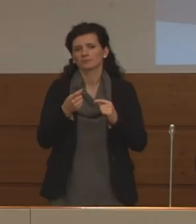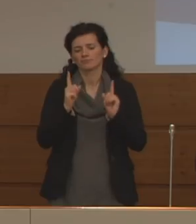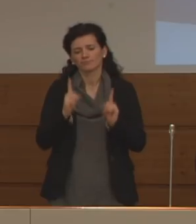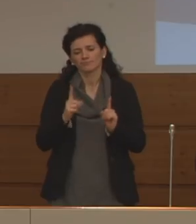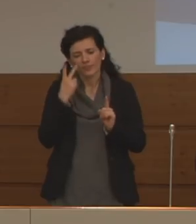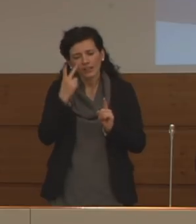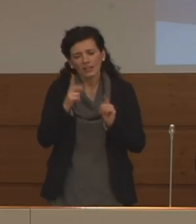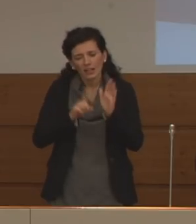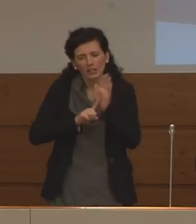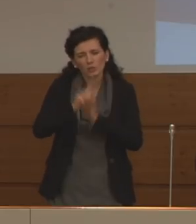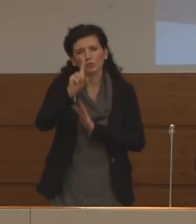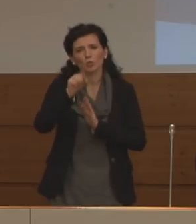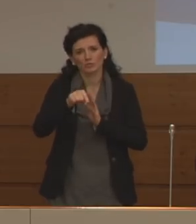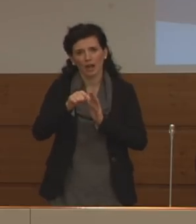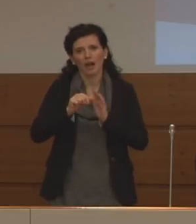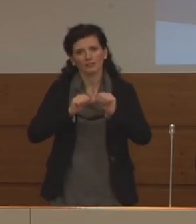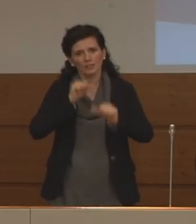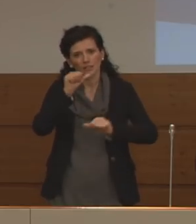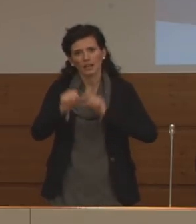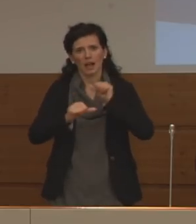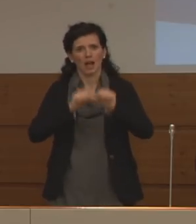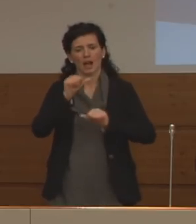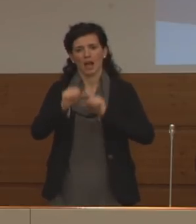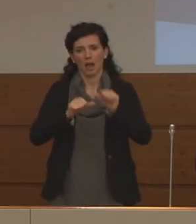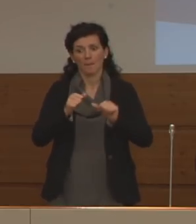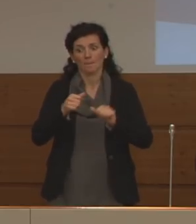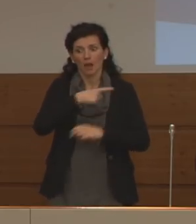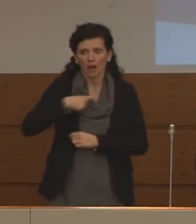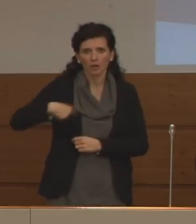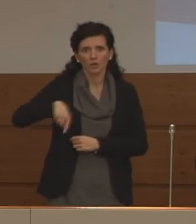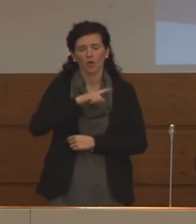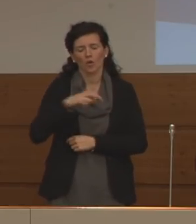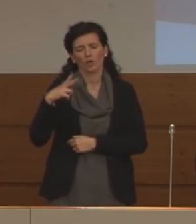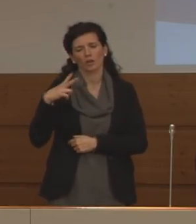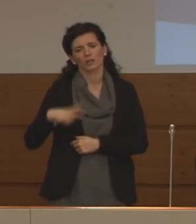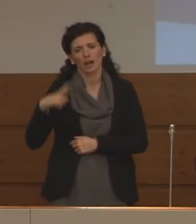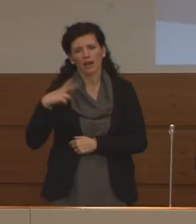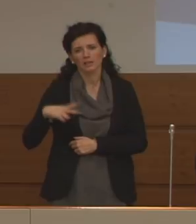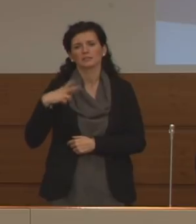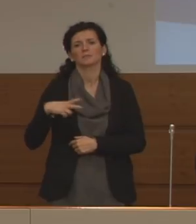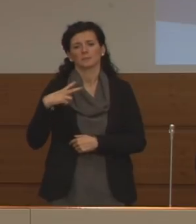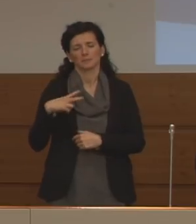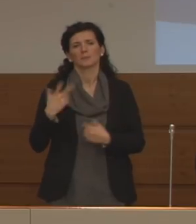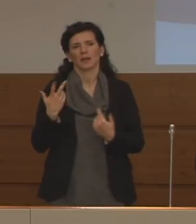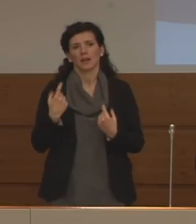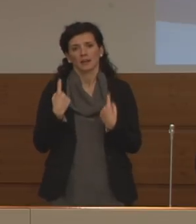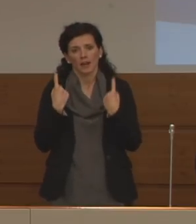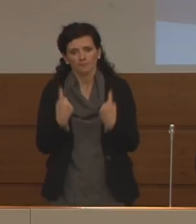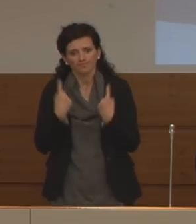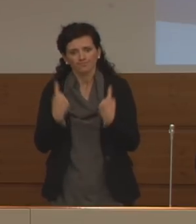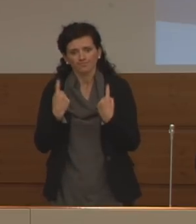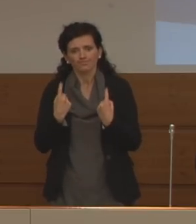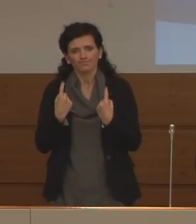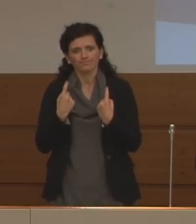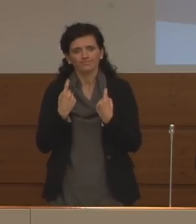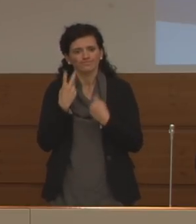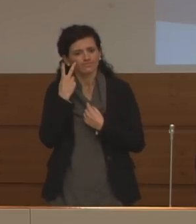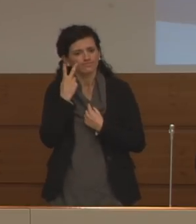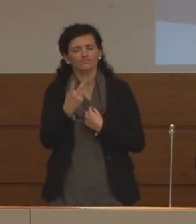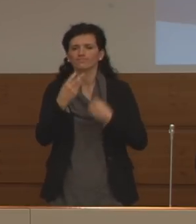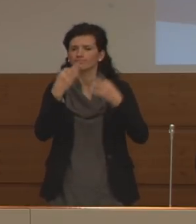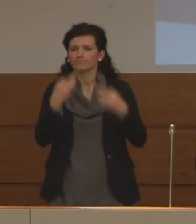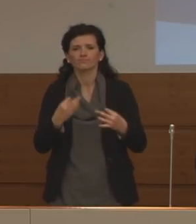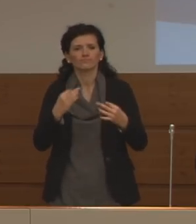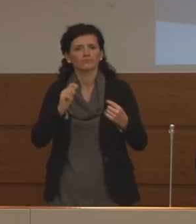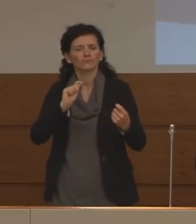alla quale ci aspettiamo di vedere i segni tangibili di